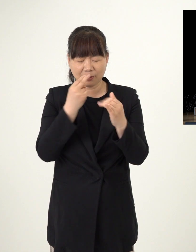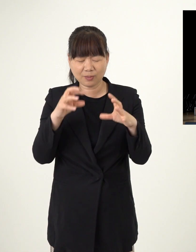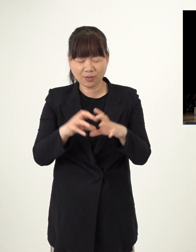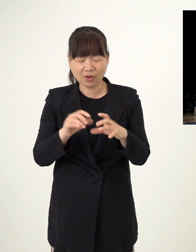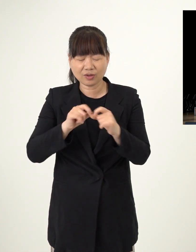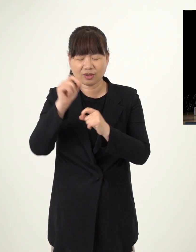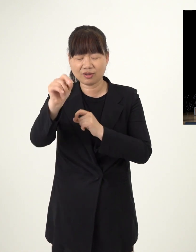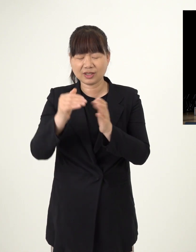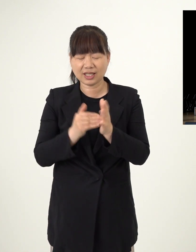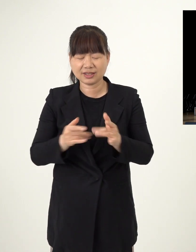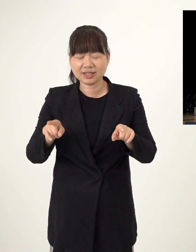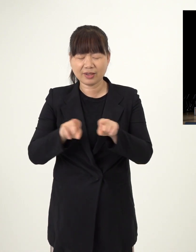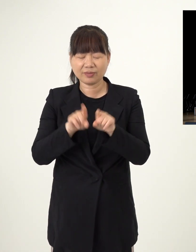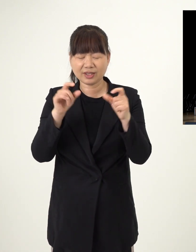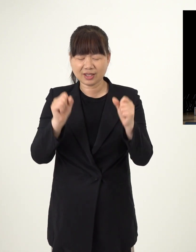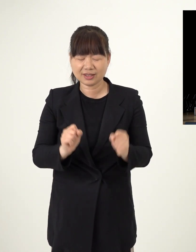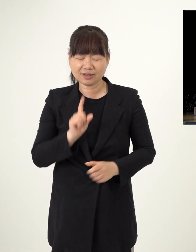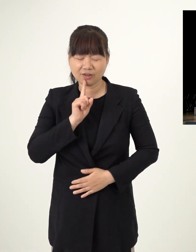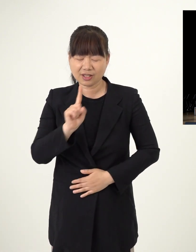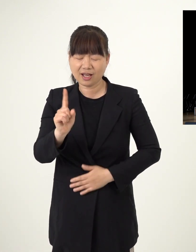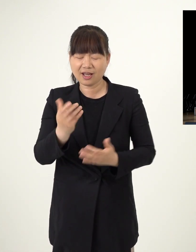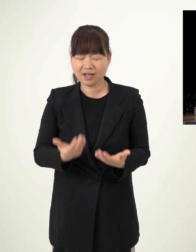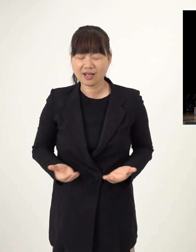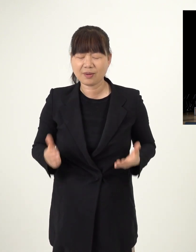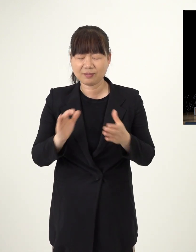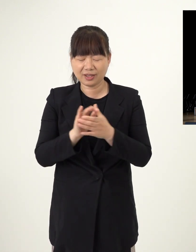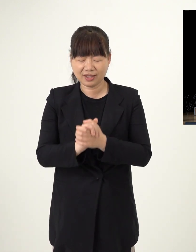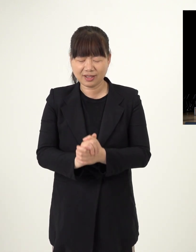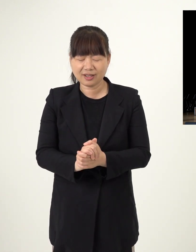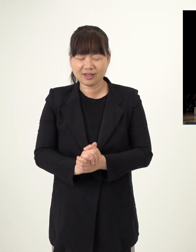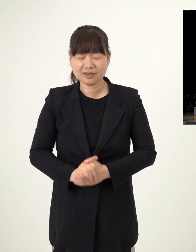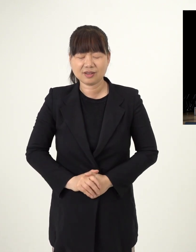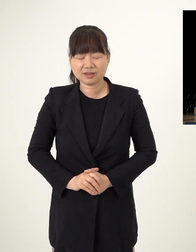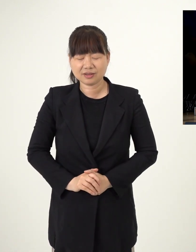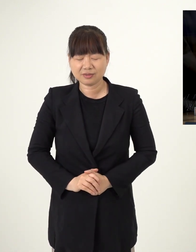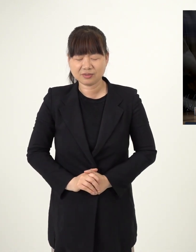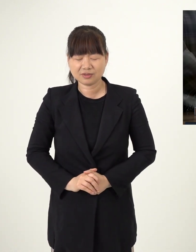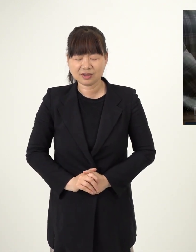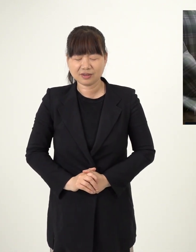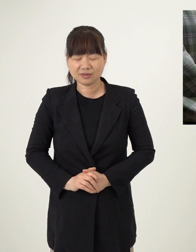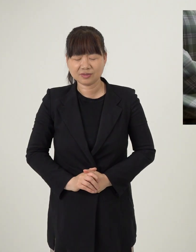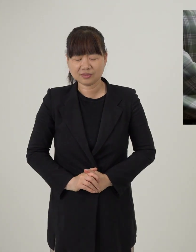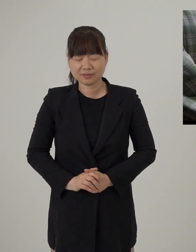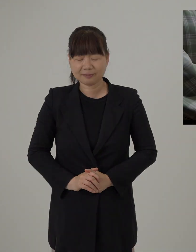영원토록 함께 있을지어다. 아멘.